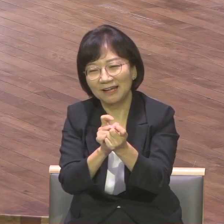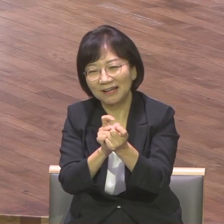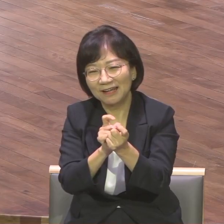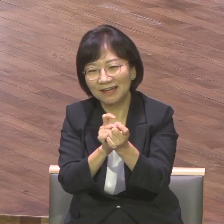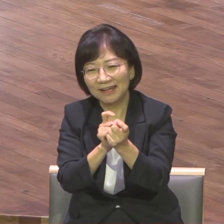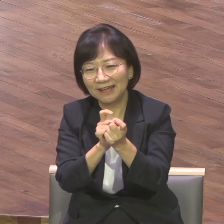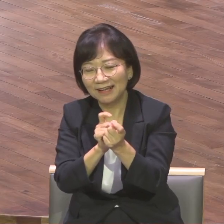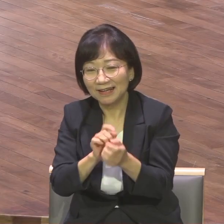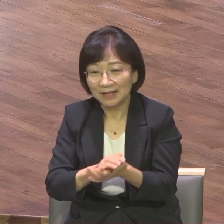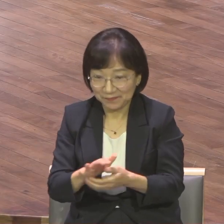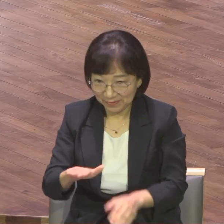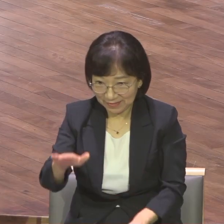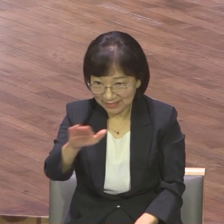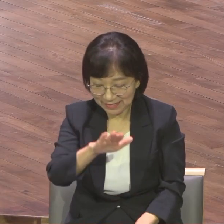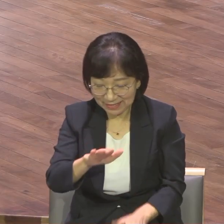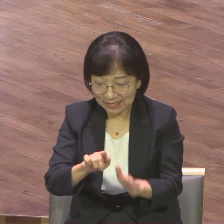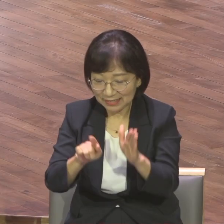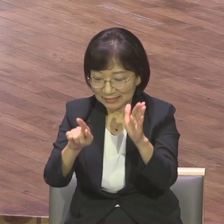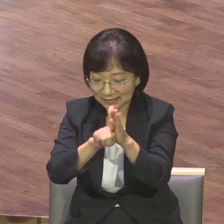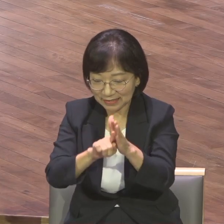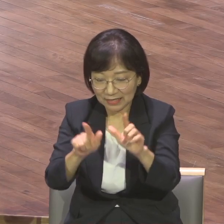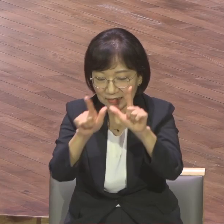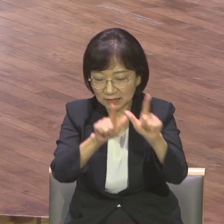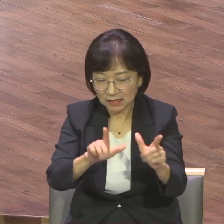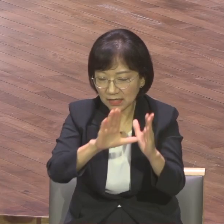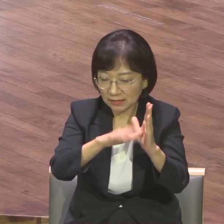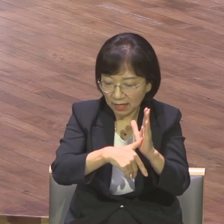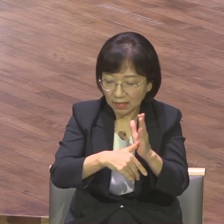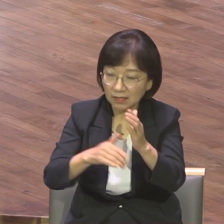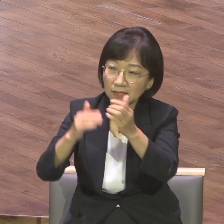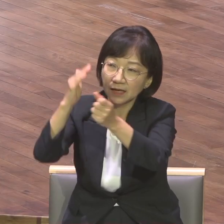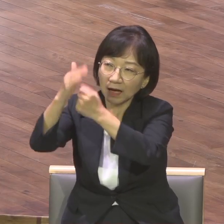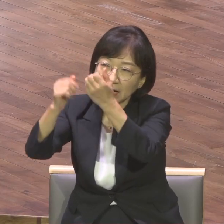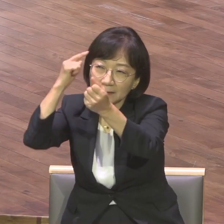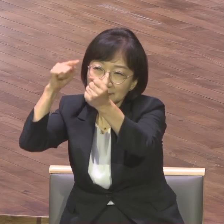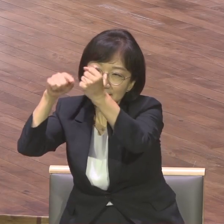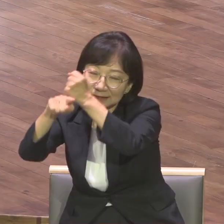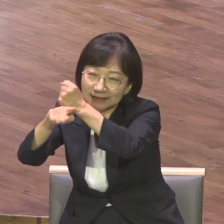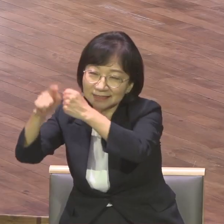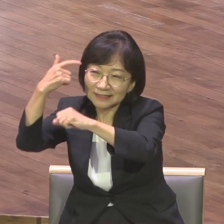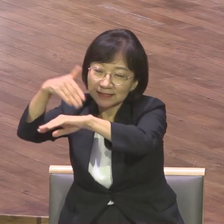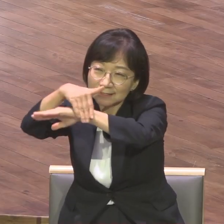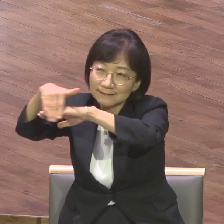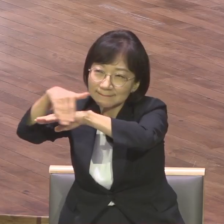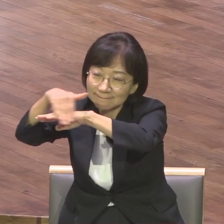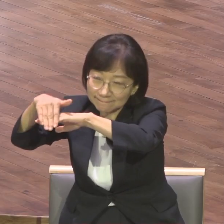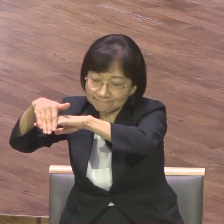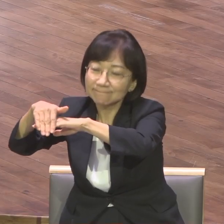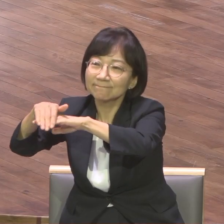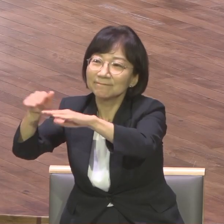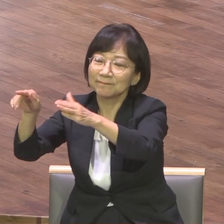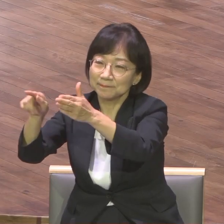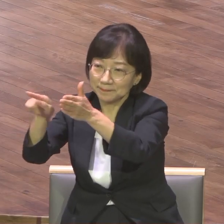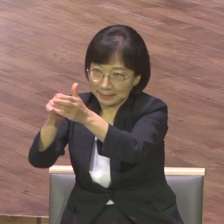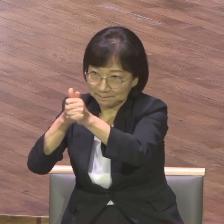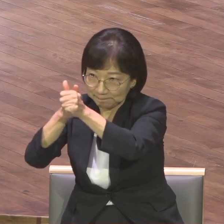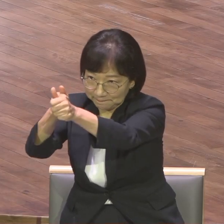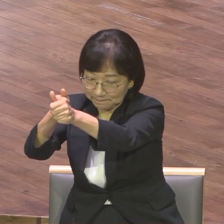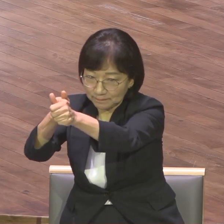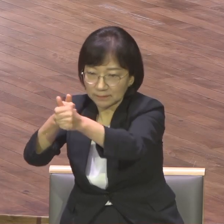하면서 하나님의 뜻과 계획을 따라 사는 것이 정말